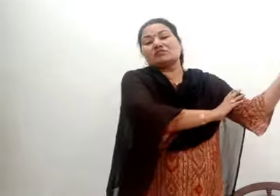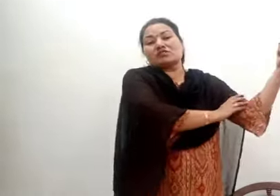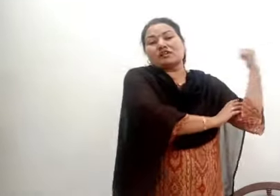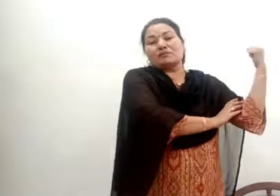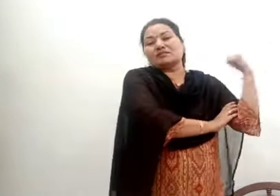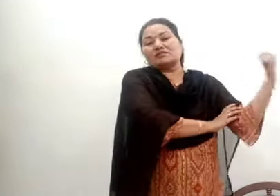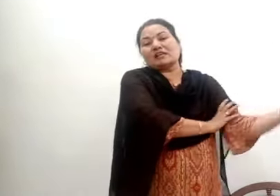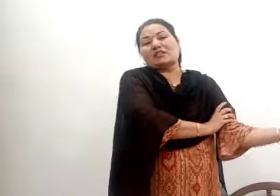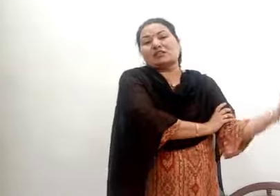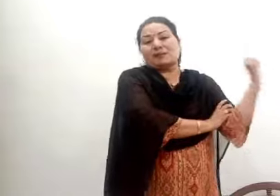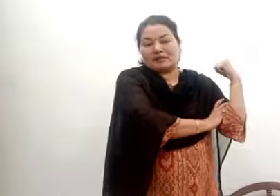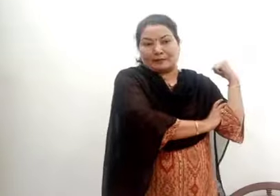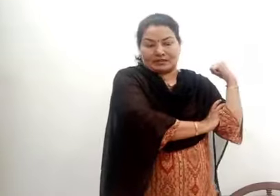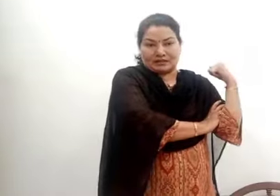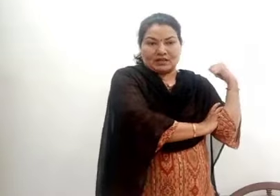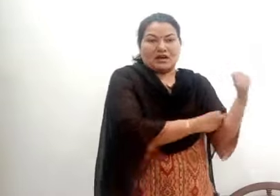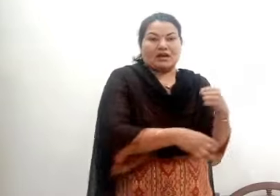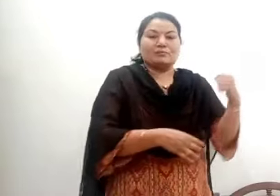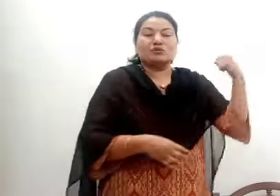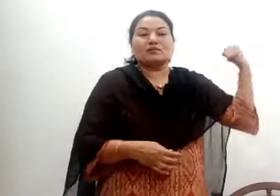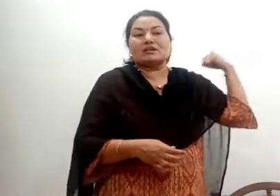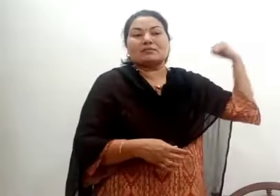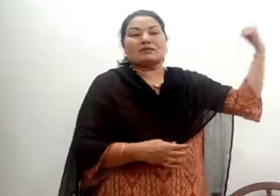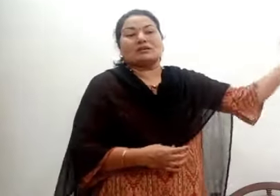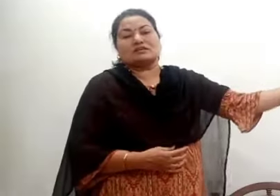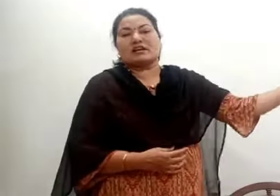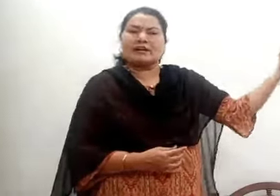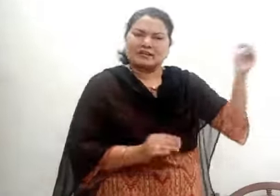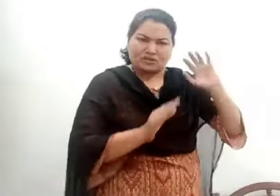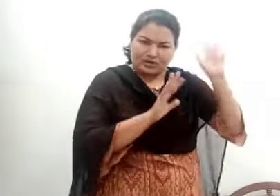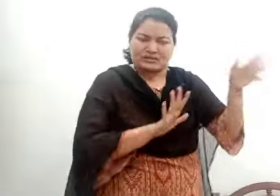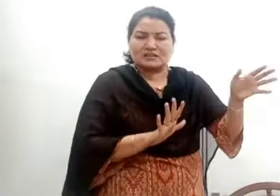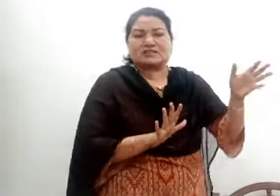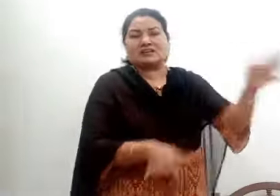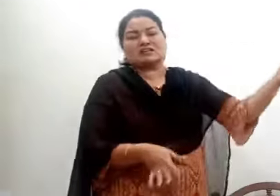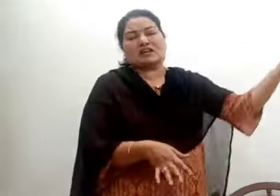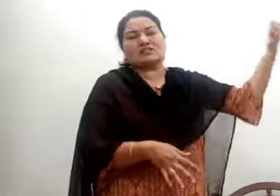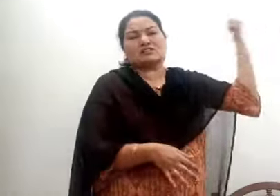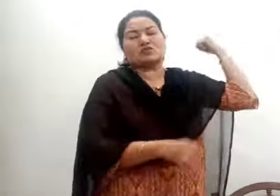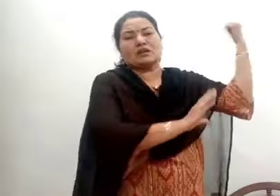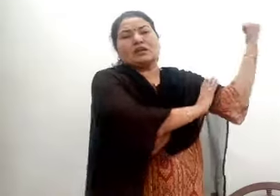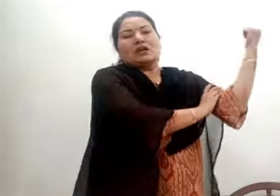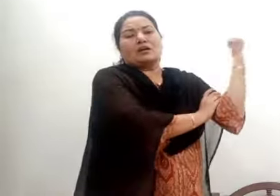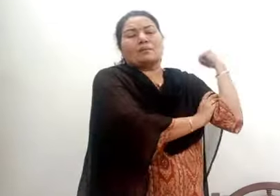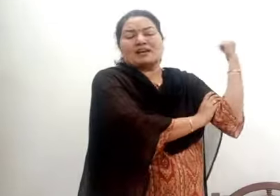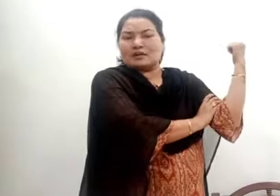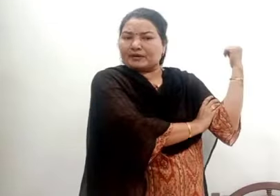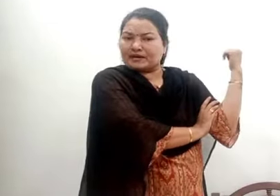जे काही मसल्स आहेत ते बिल्टअप करतात, आणि मग तुम्ही जर सगळे जेवढे रेसलर्स आहेत त्या सगळ्यांचे जर तुम्ही बायसेप आणि